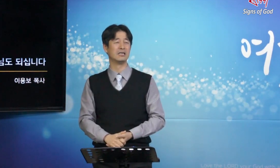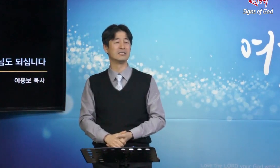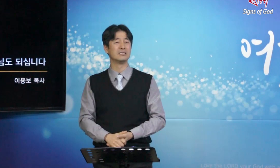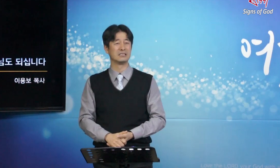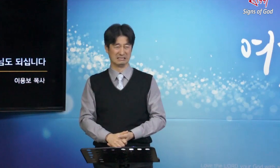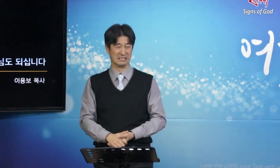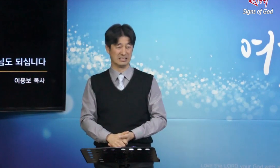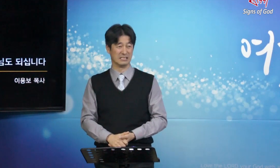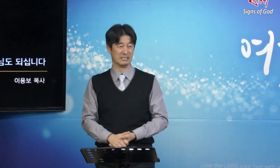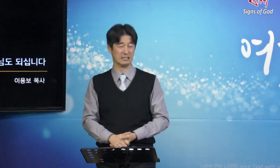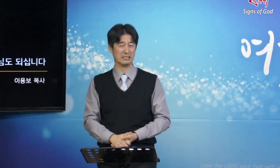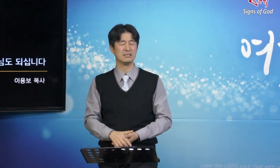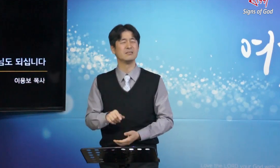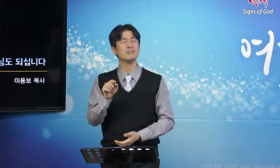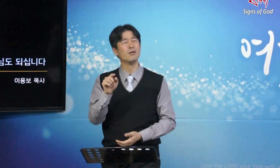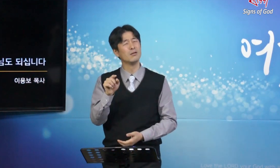그대로 농인의 삶을 살고 있었다는 것이죠.